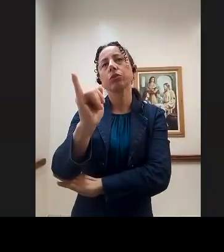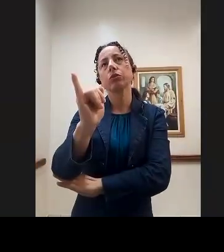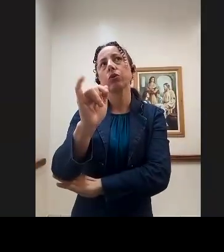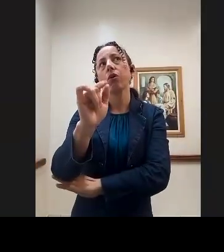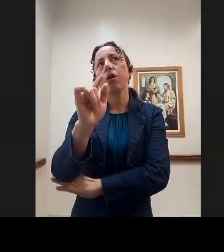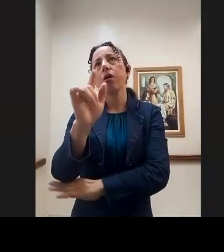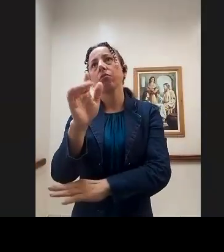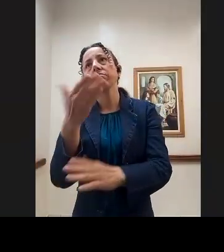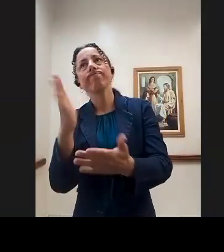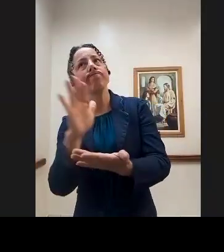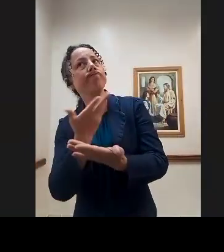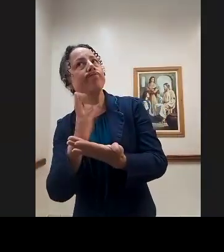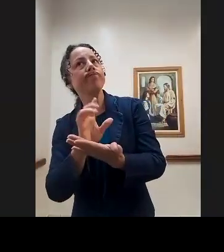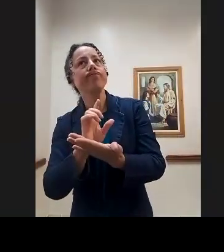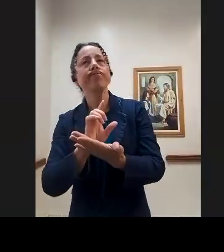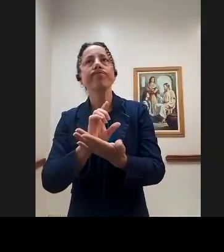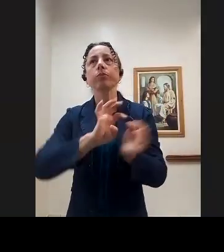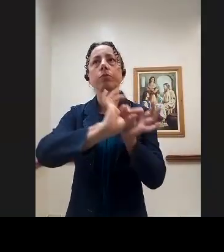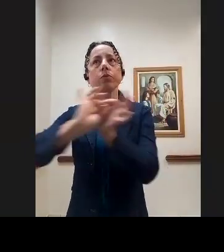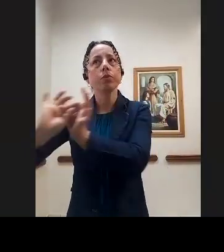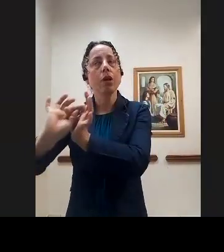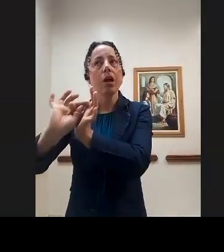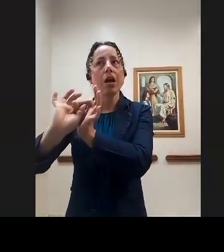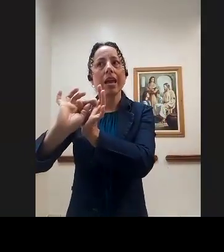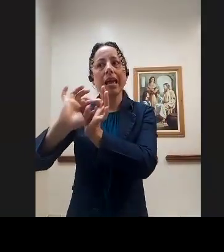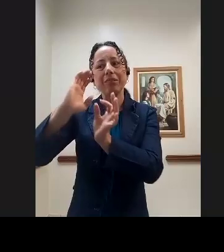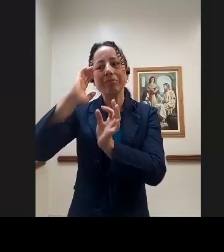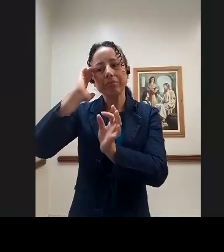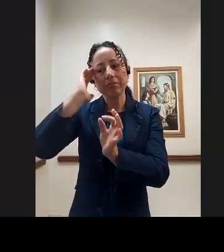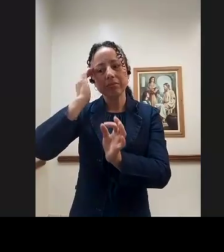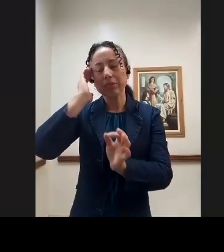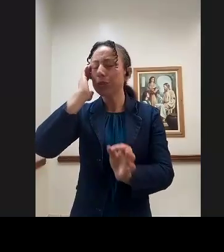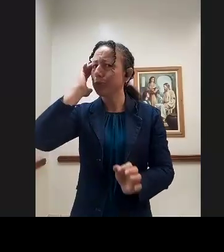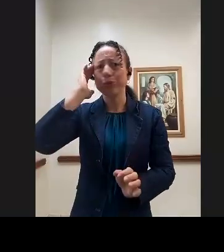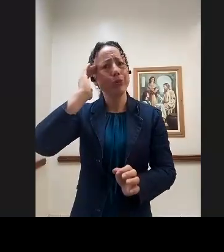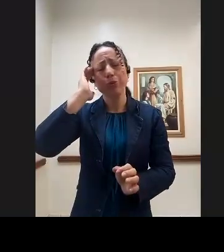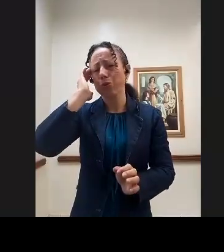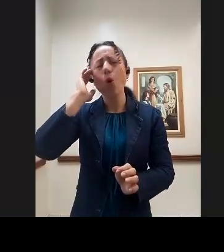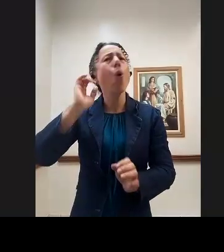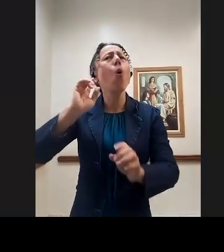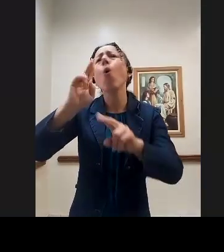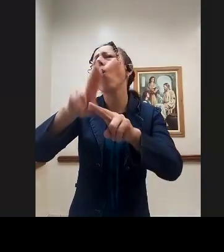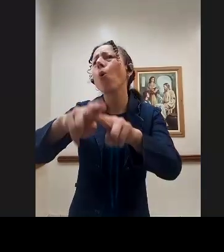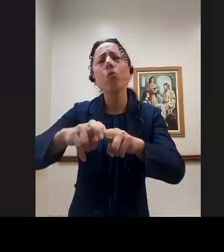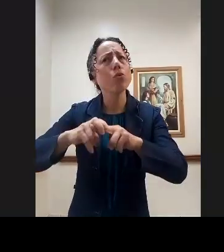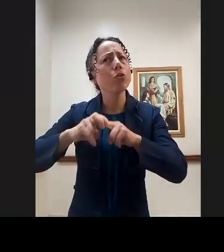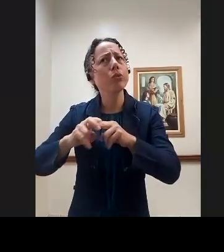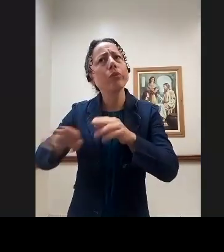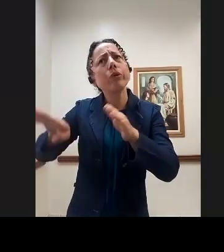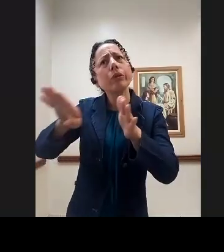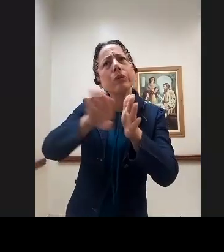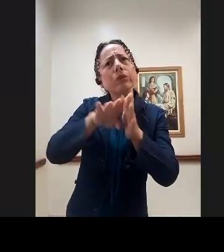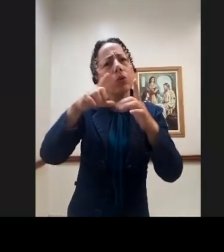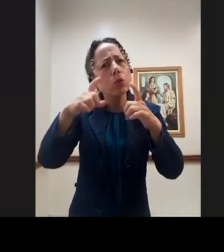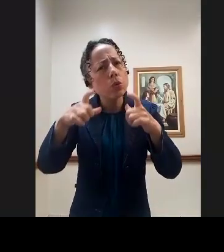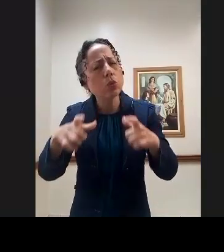quer. Às vezes a gente não entende por que estamos escrevendo, o porquê estamos indo para um lugar.